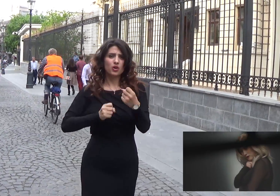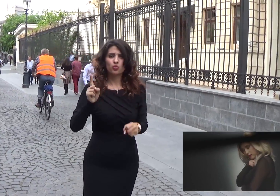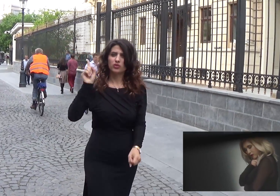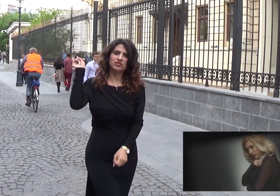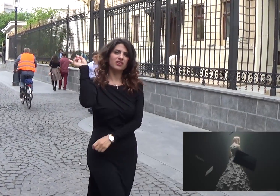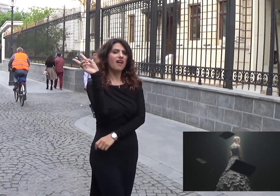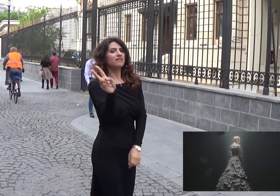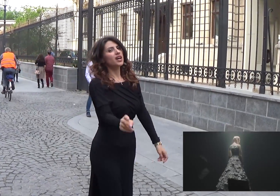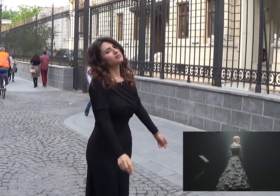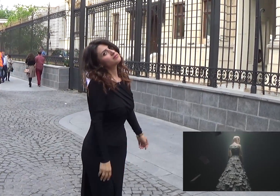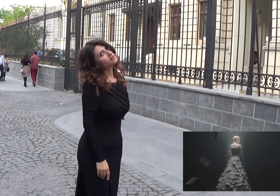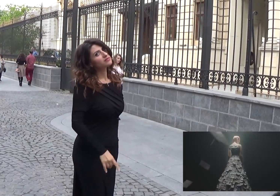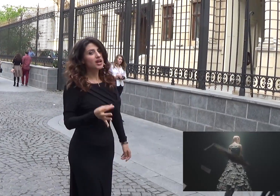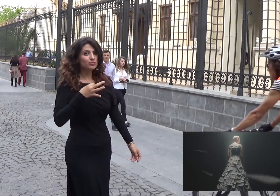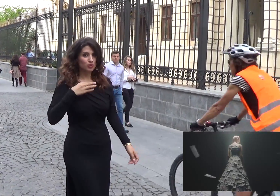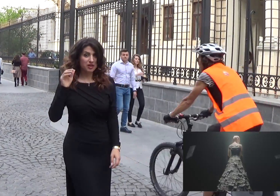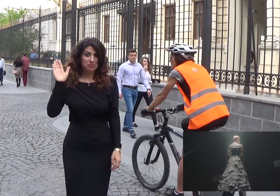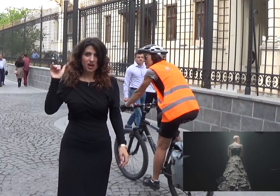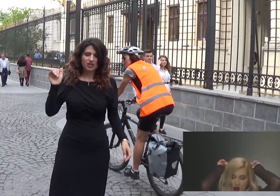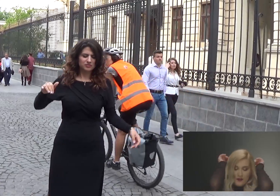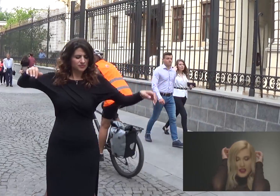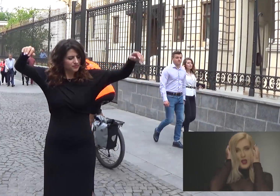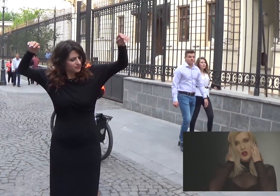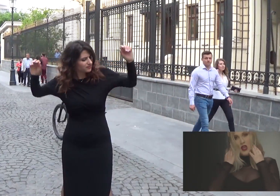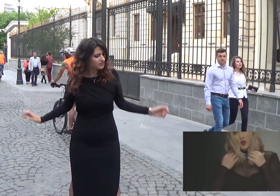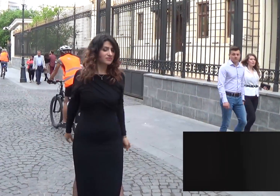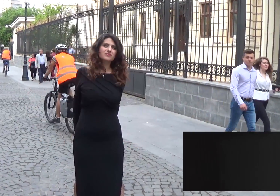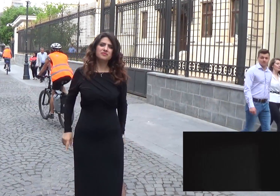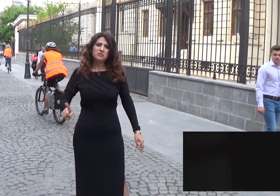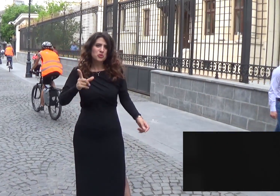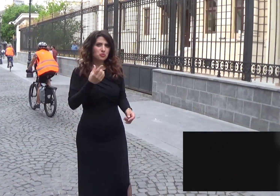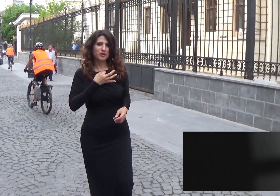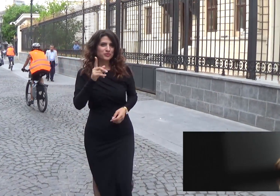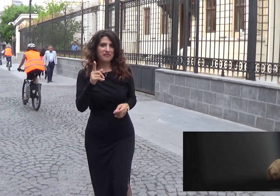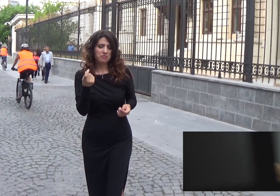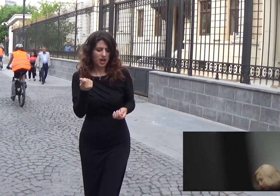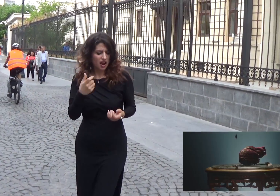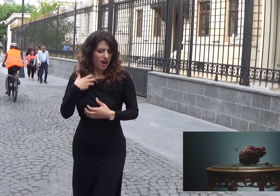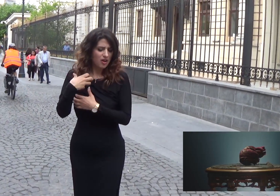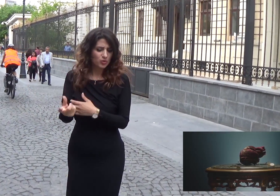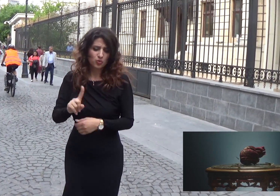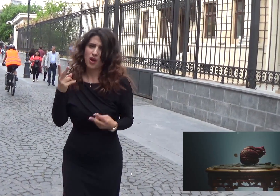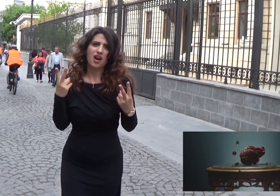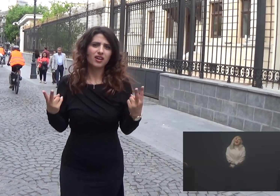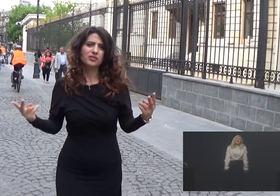în tramvai, spune bye-bye, iubiri, soia naiba, ea nu-ți aduce banii și faima.